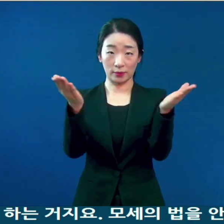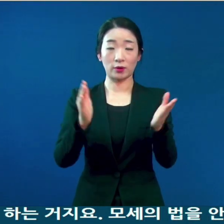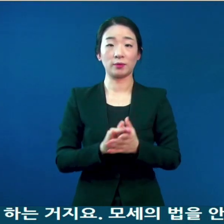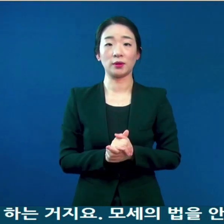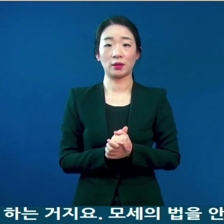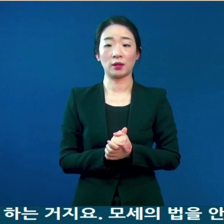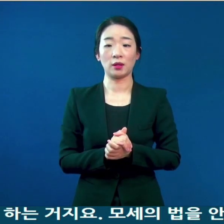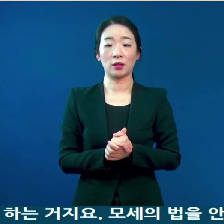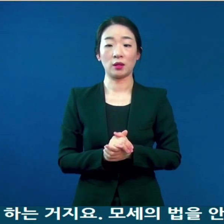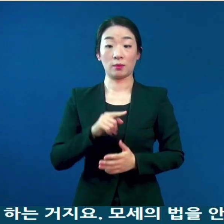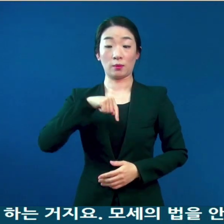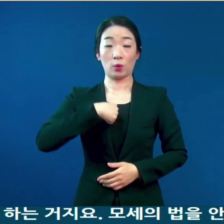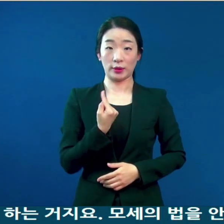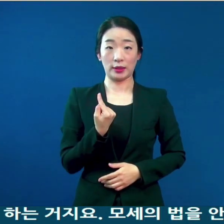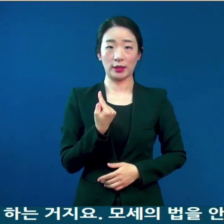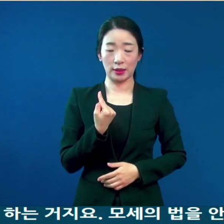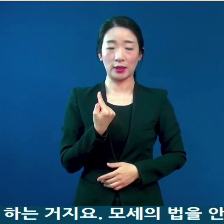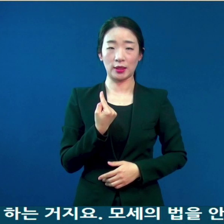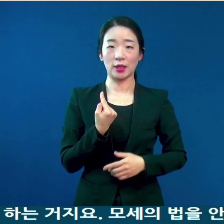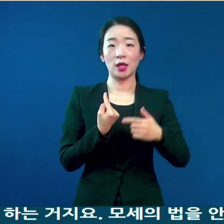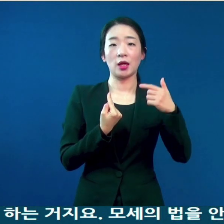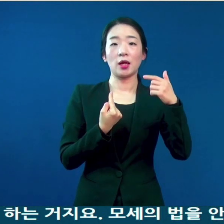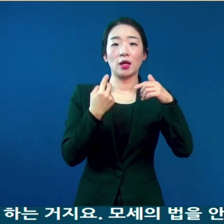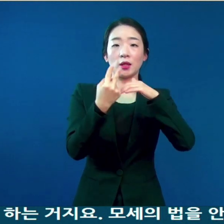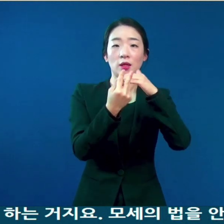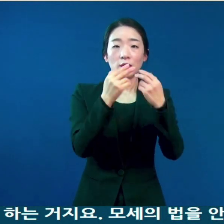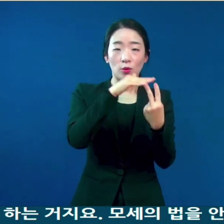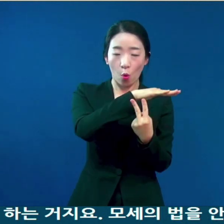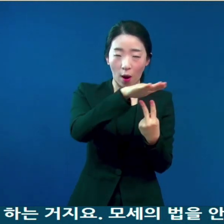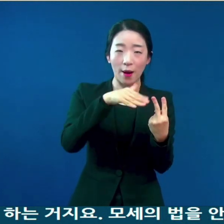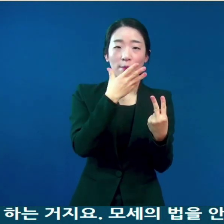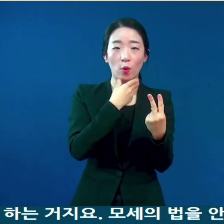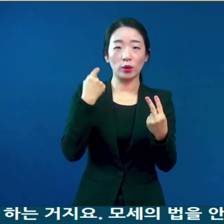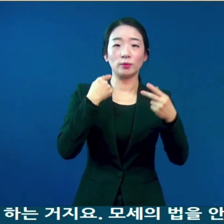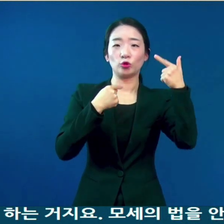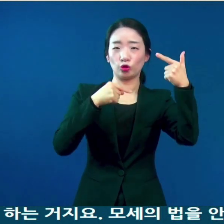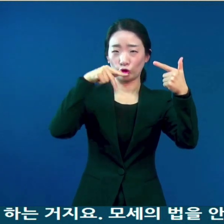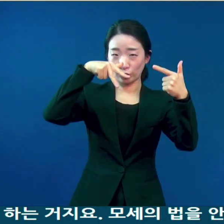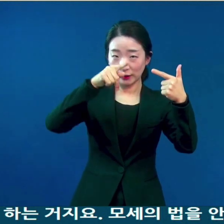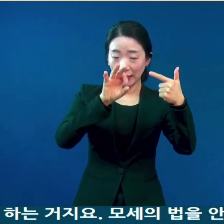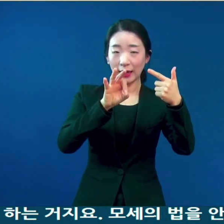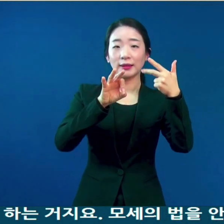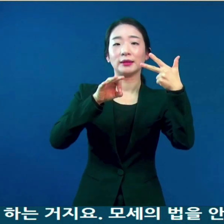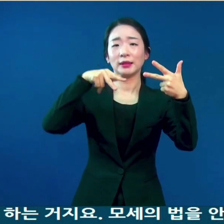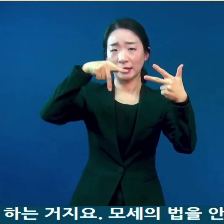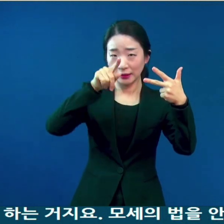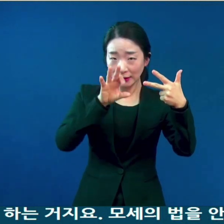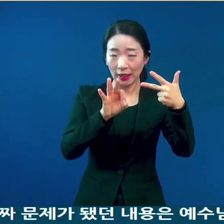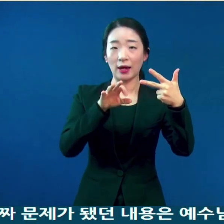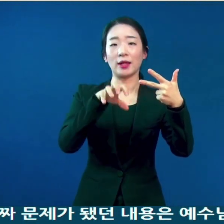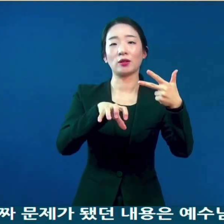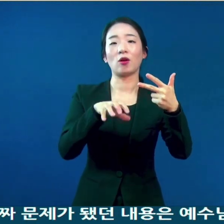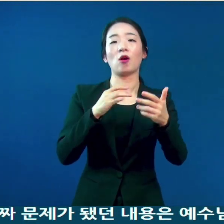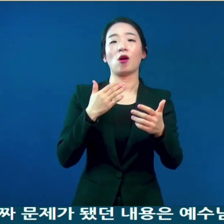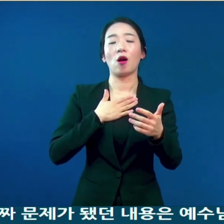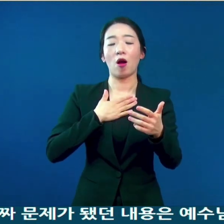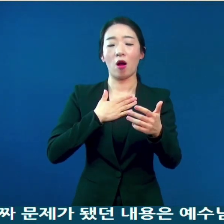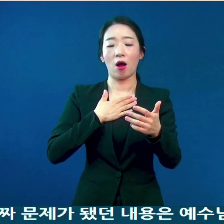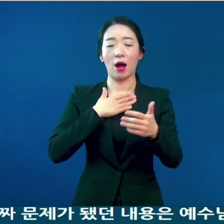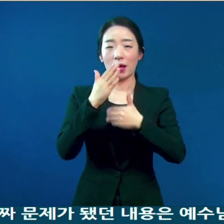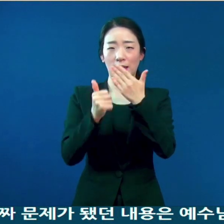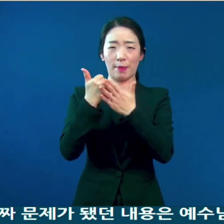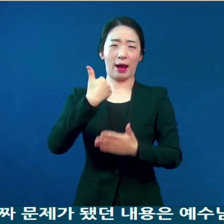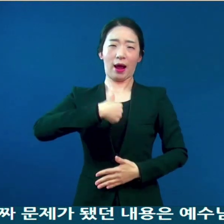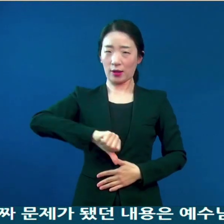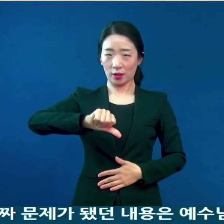6장, 7장 앞에서 예수님이 하나님의 아들이라고 주장했고 하나님과 자신이 동급이라고 설명을 한